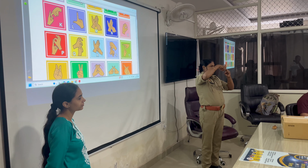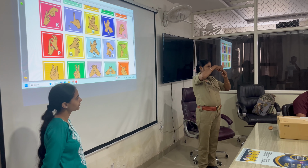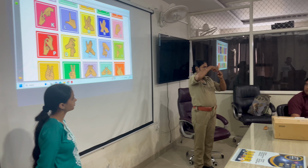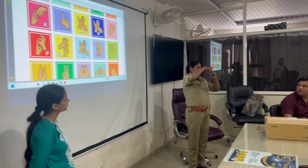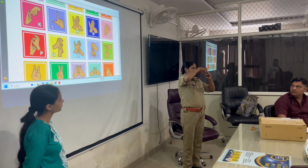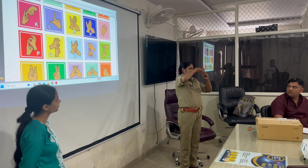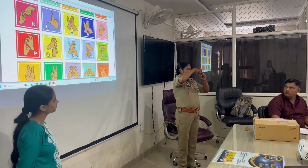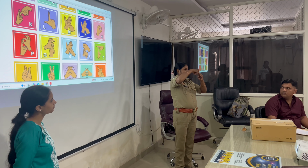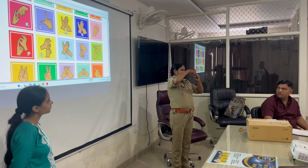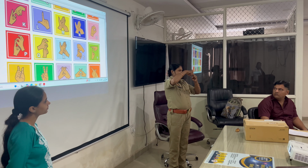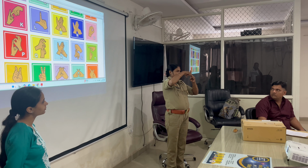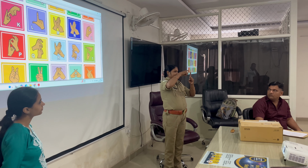एल